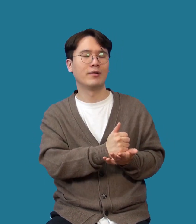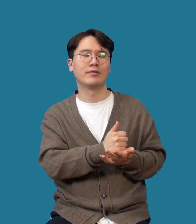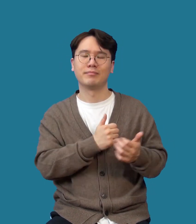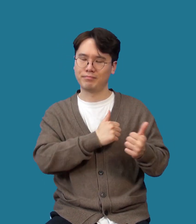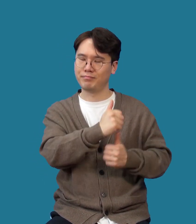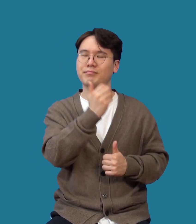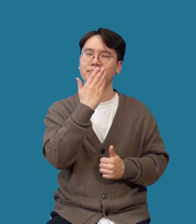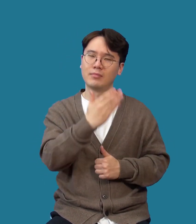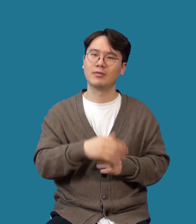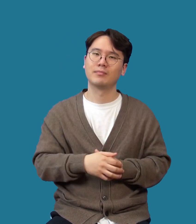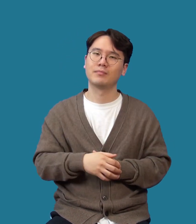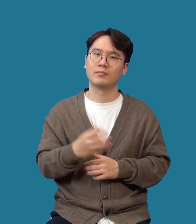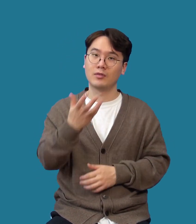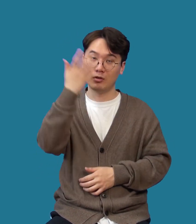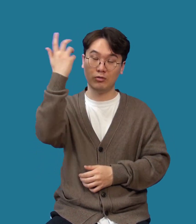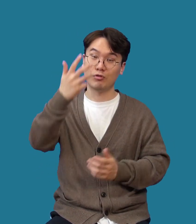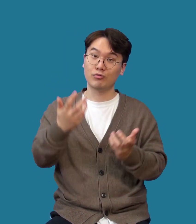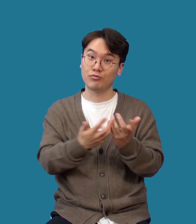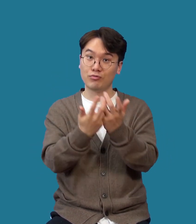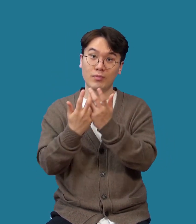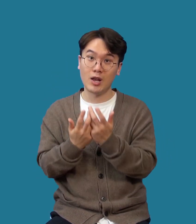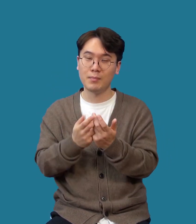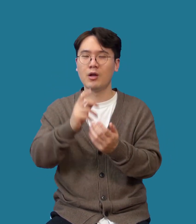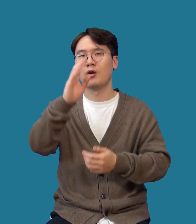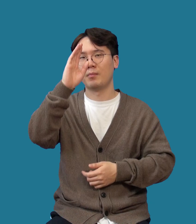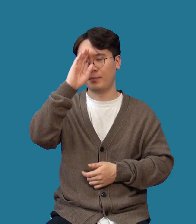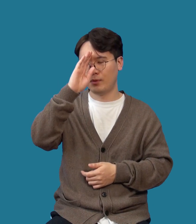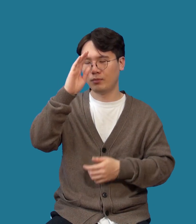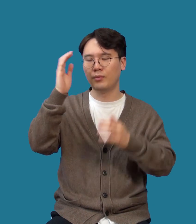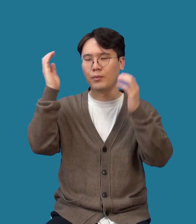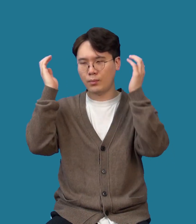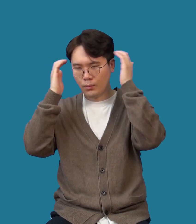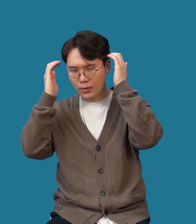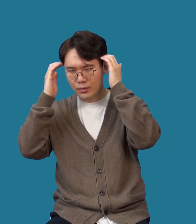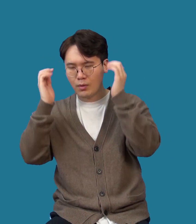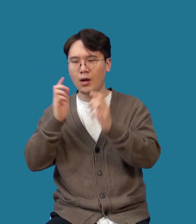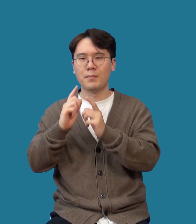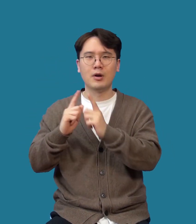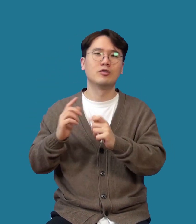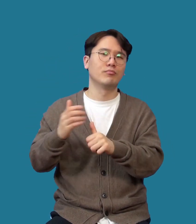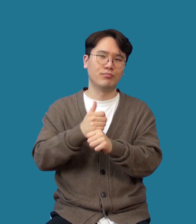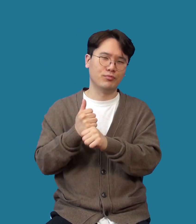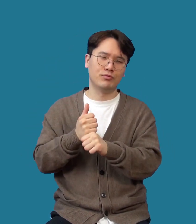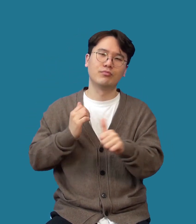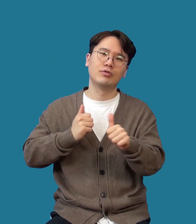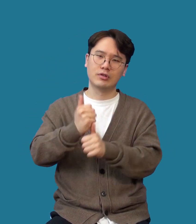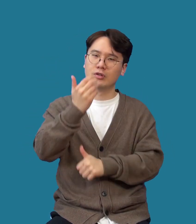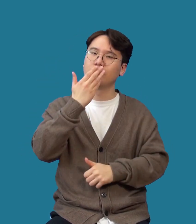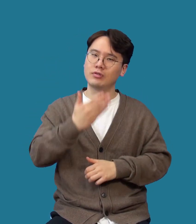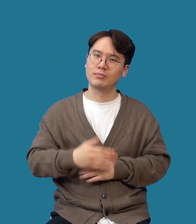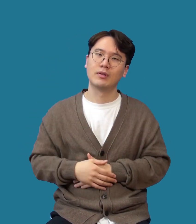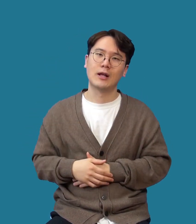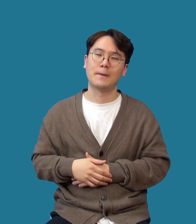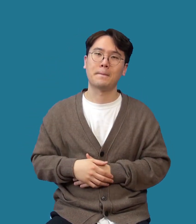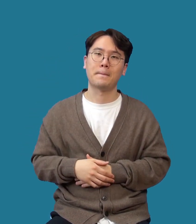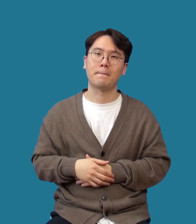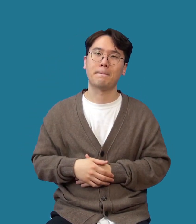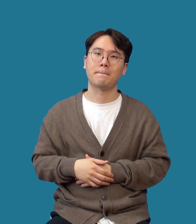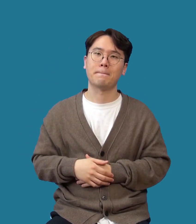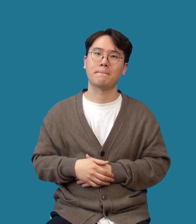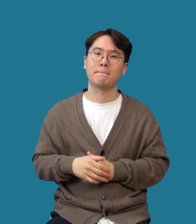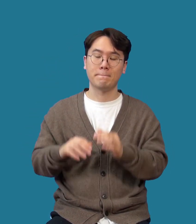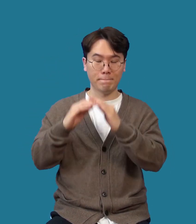성령 충만하면 병도 고난도 말씀 붙들고 이길 수 있습니다. 우리